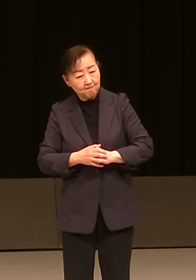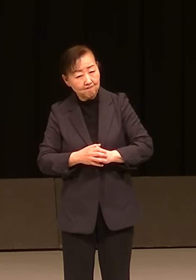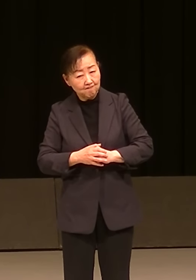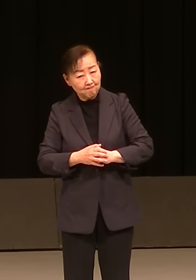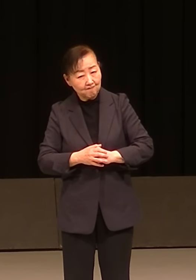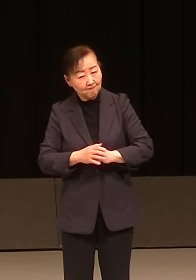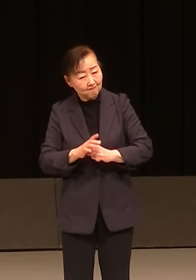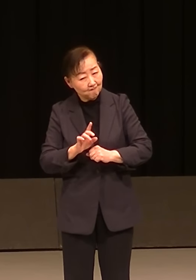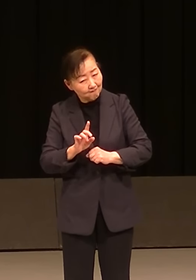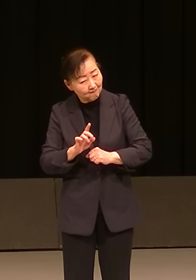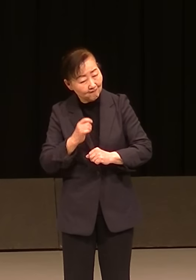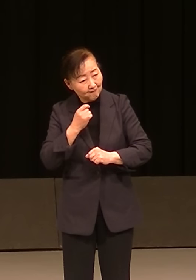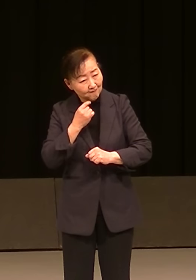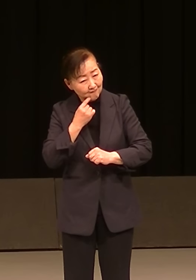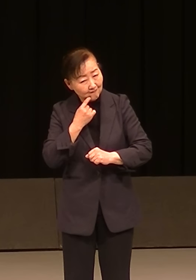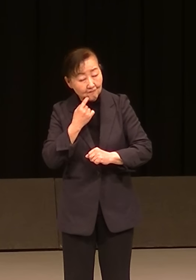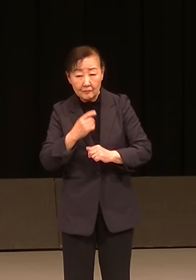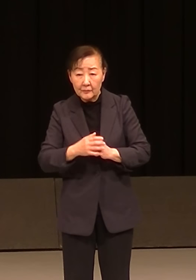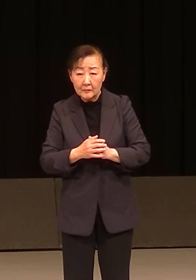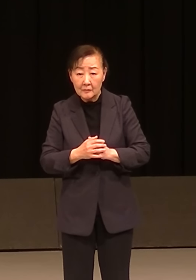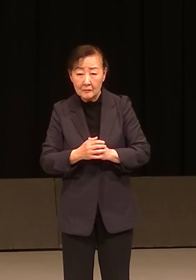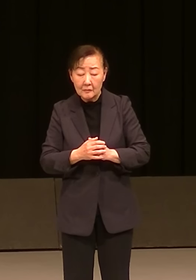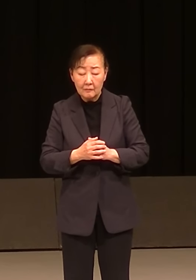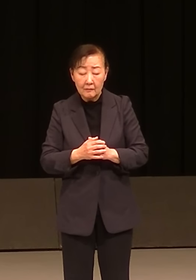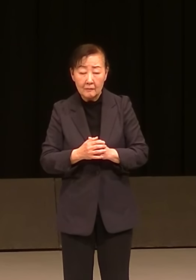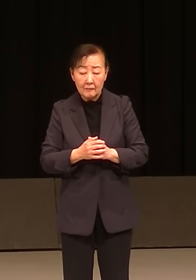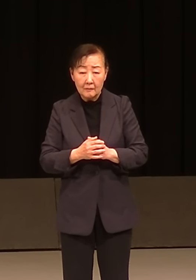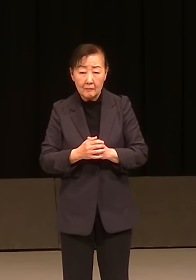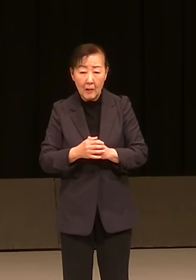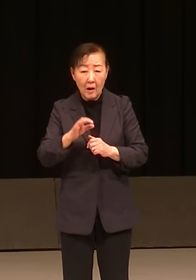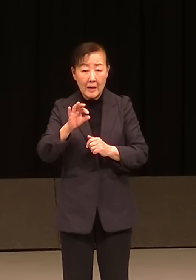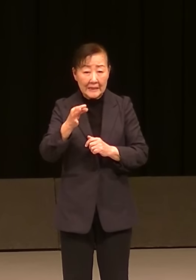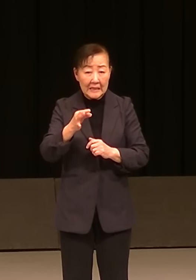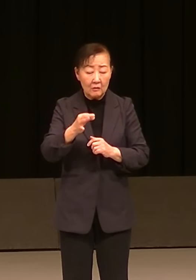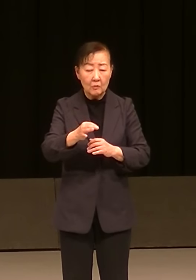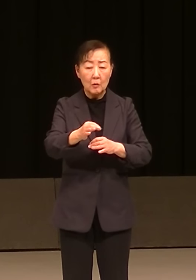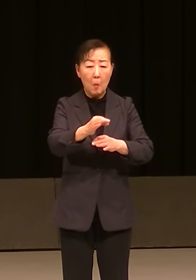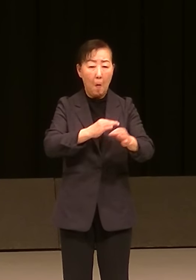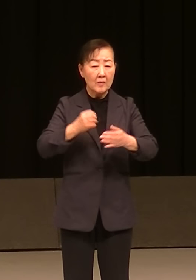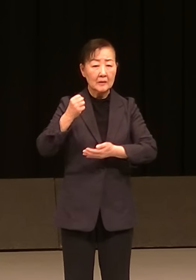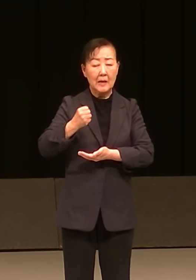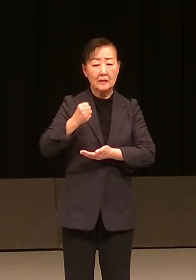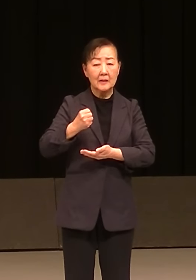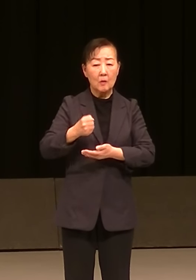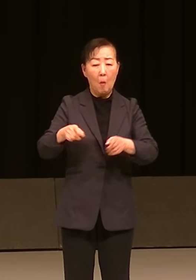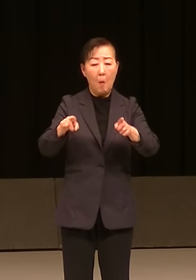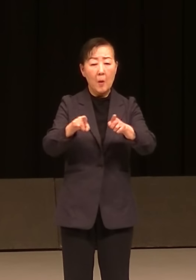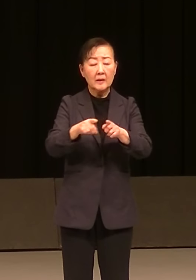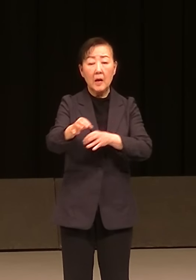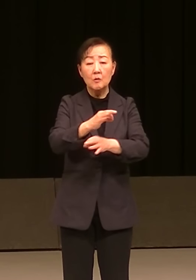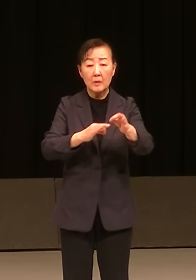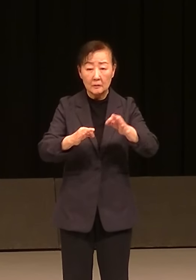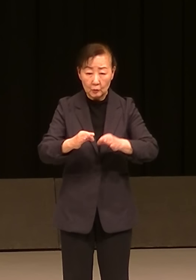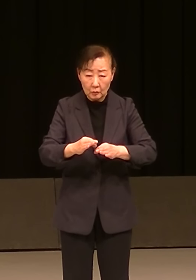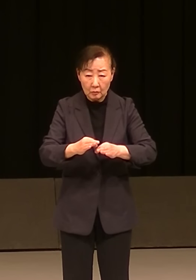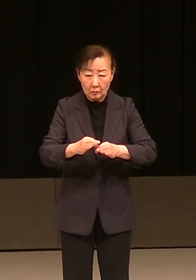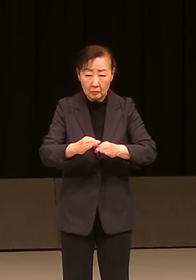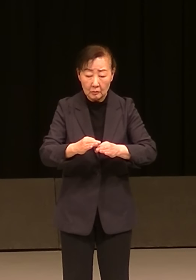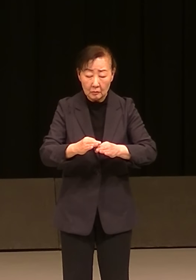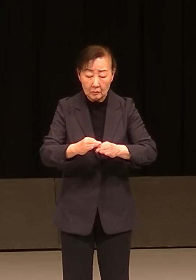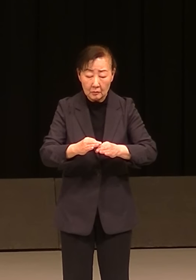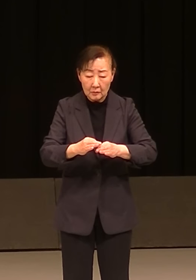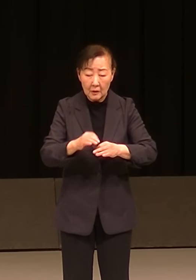向ではなくて、もう金融と財政を一体運営にしてしまう、